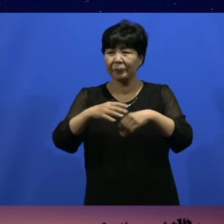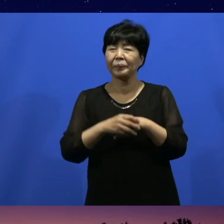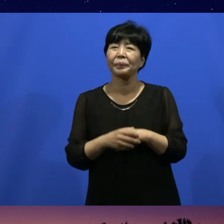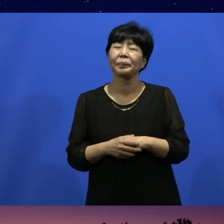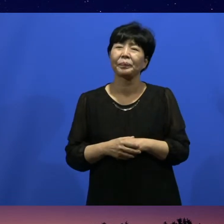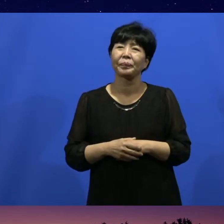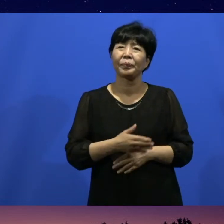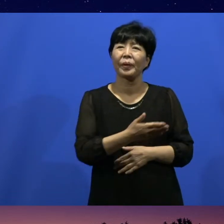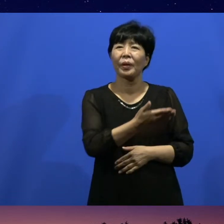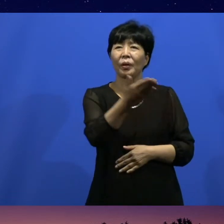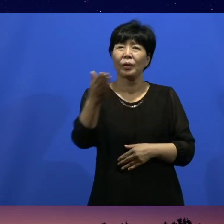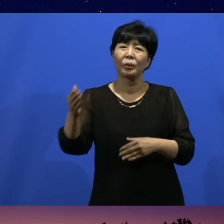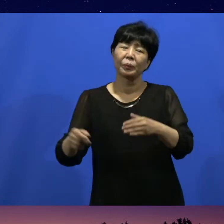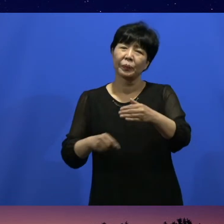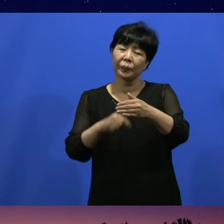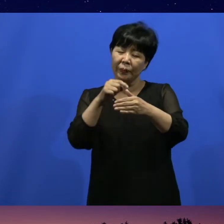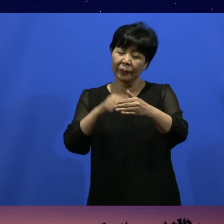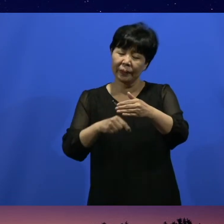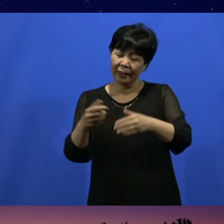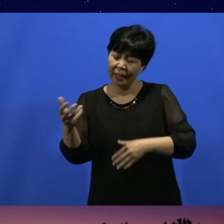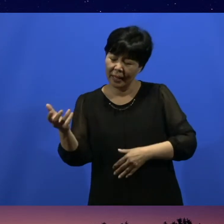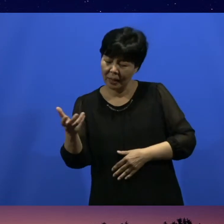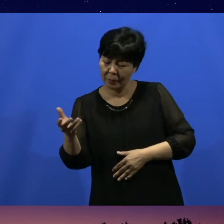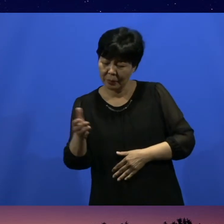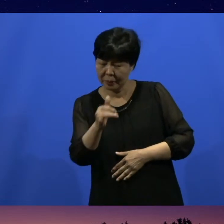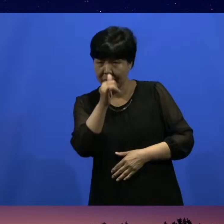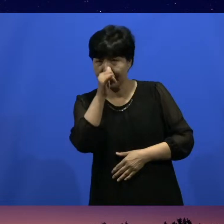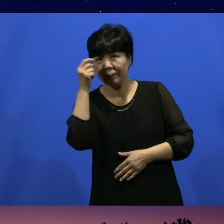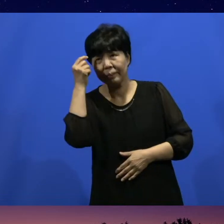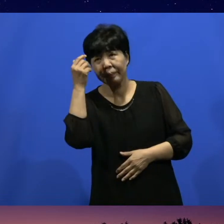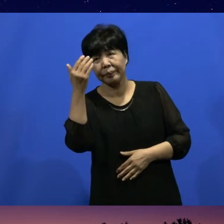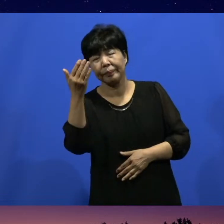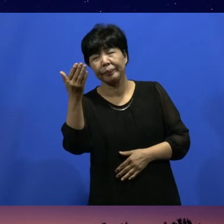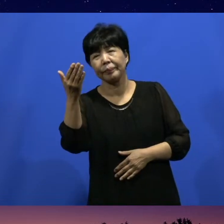가운데 아픔이 있는 분들이 계실 거예요.